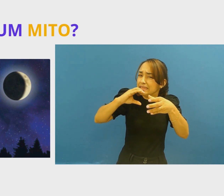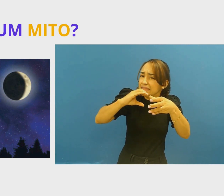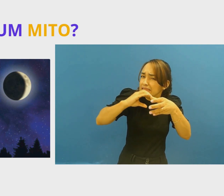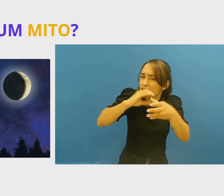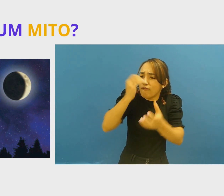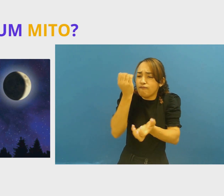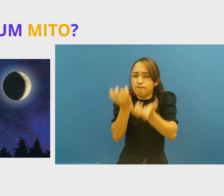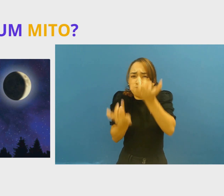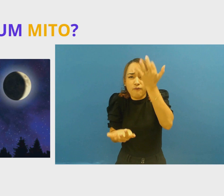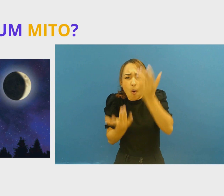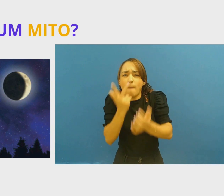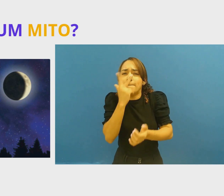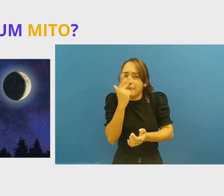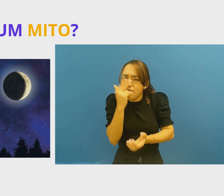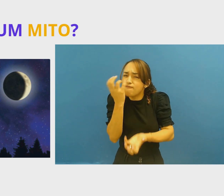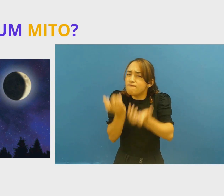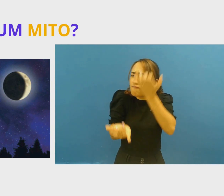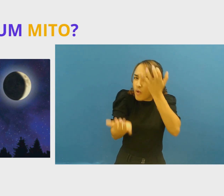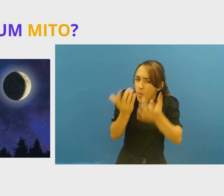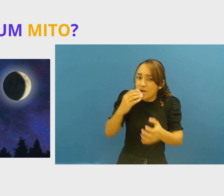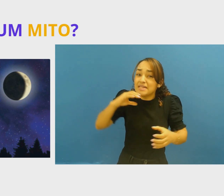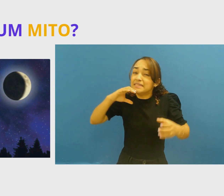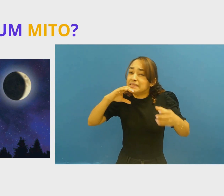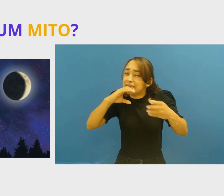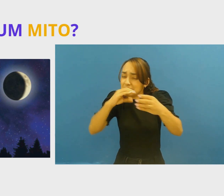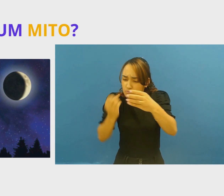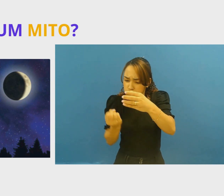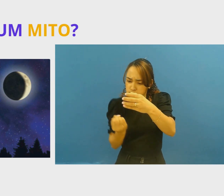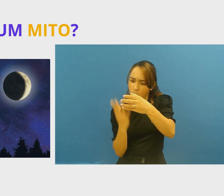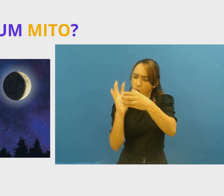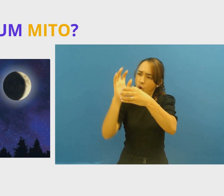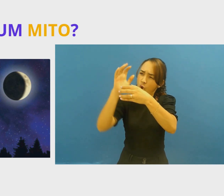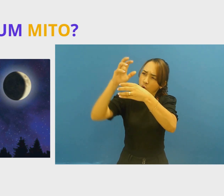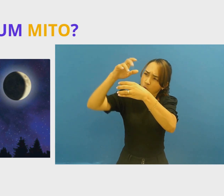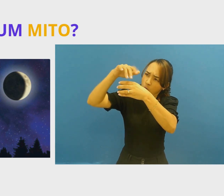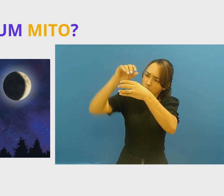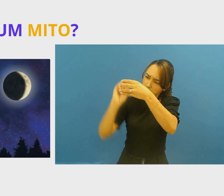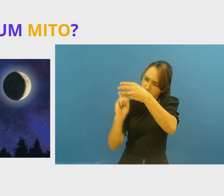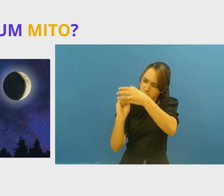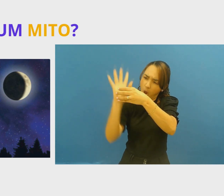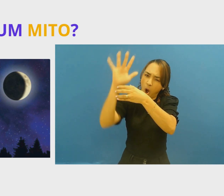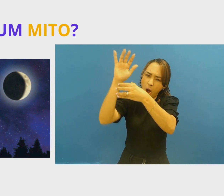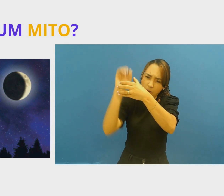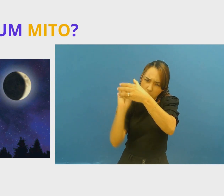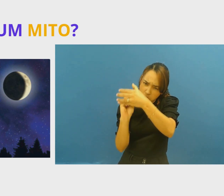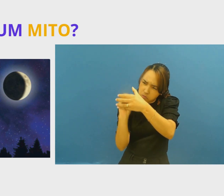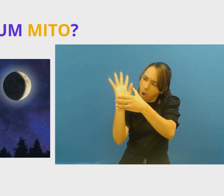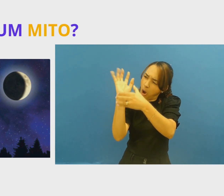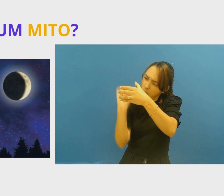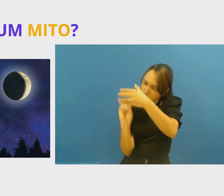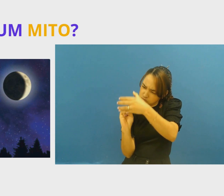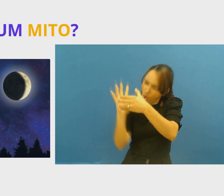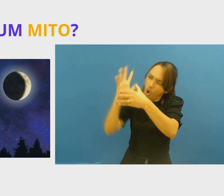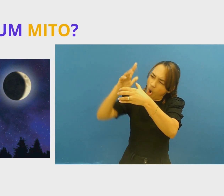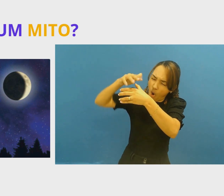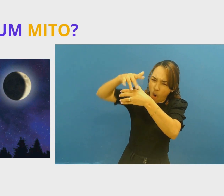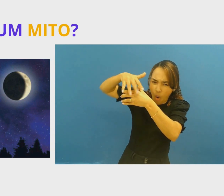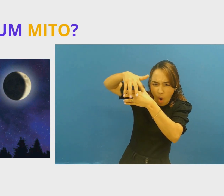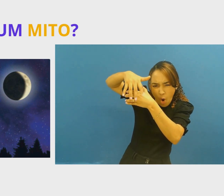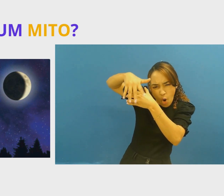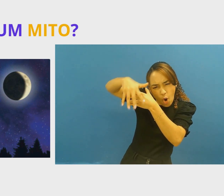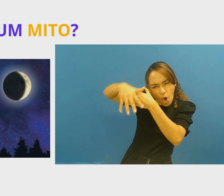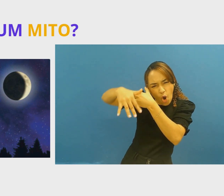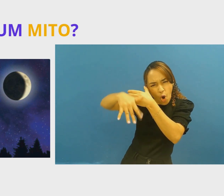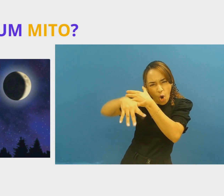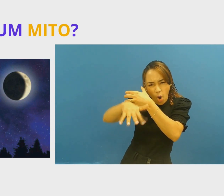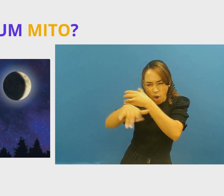erupções. Elas soltam, eliminam uma lava muito quente. Por onde passa,